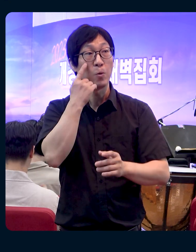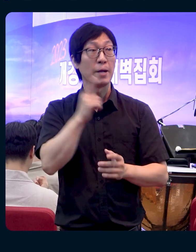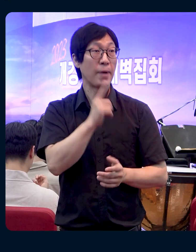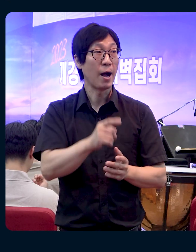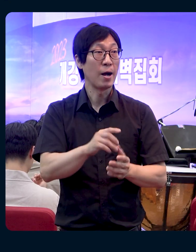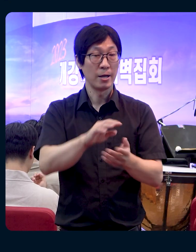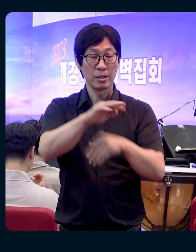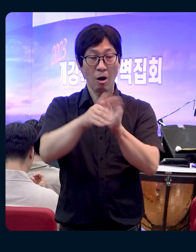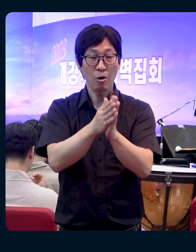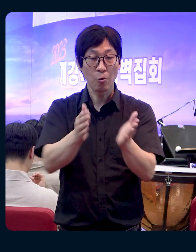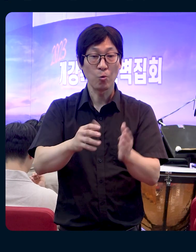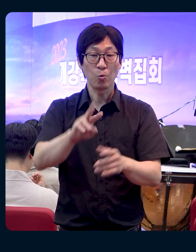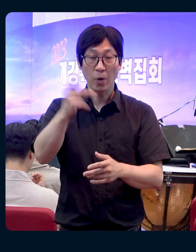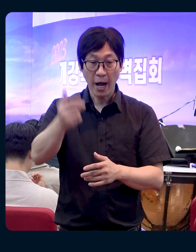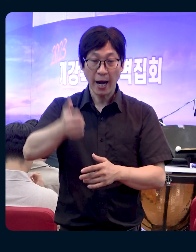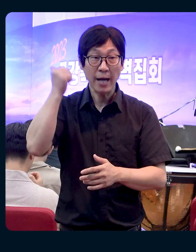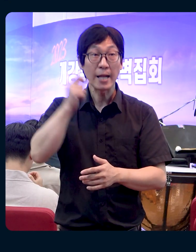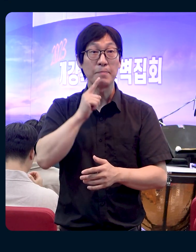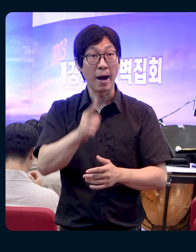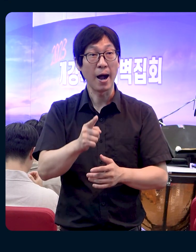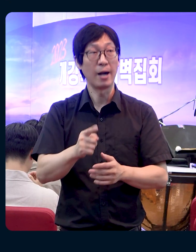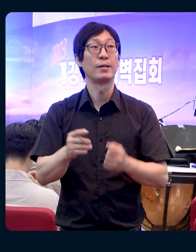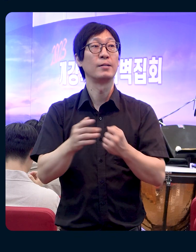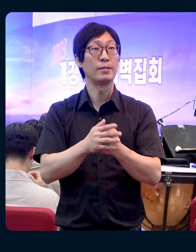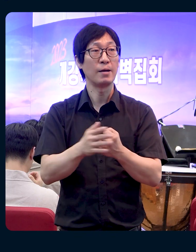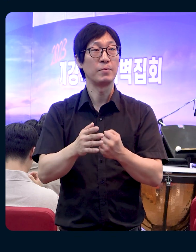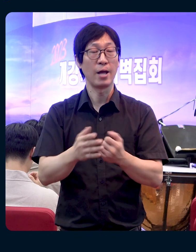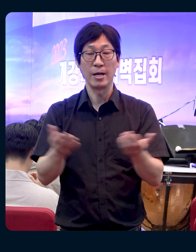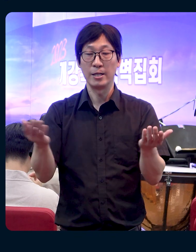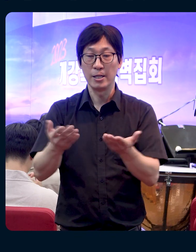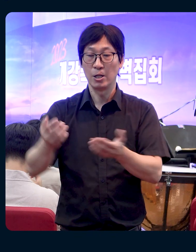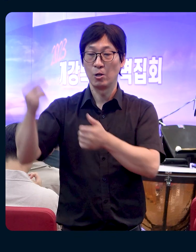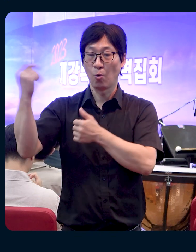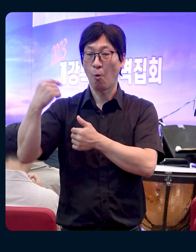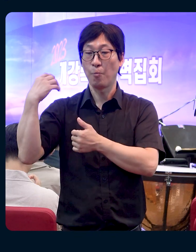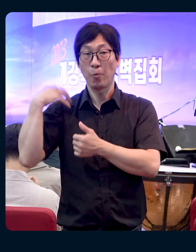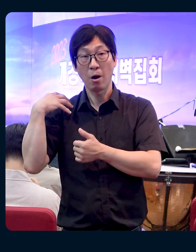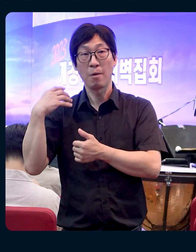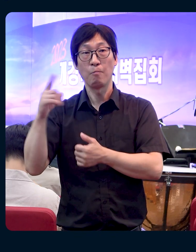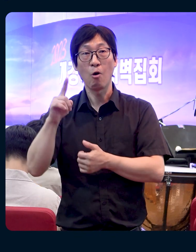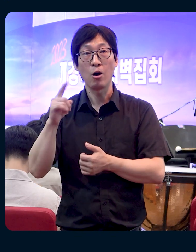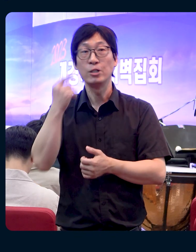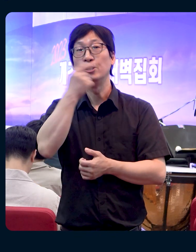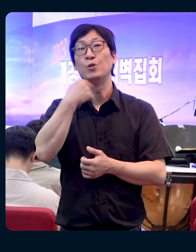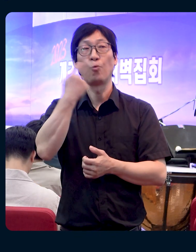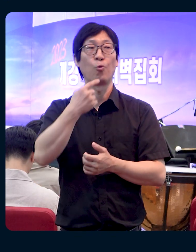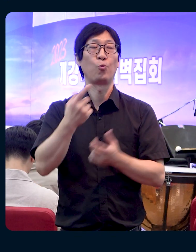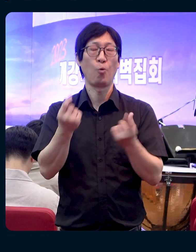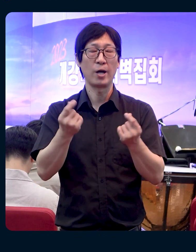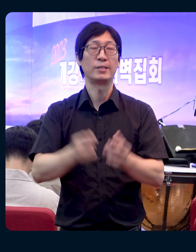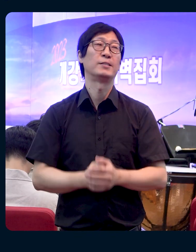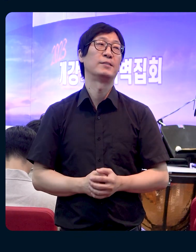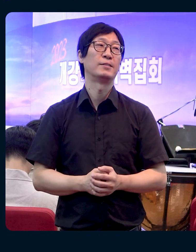한다면 이 직업소명론, 바로 그 신앙의 본질과 핵심에 해당하는 것 중에 하나다 하는 것이죠.